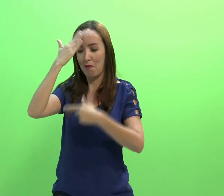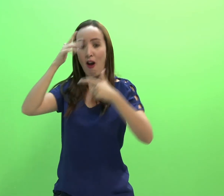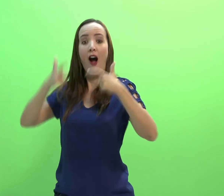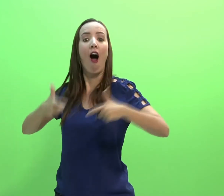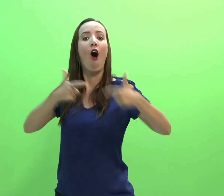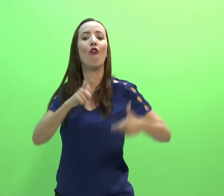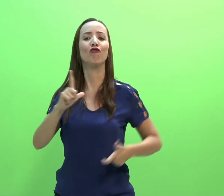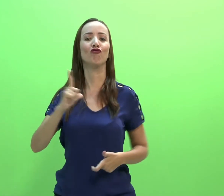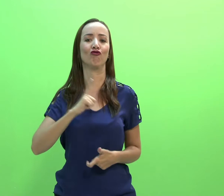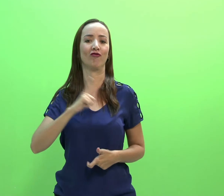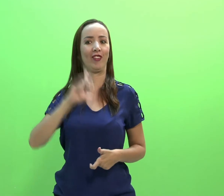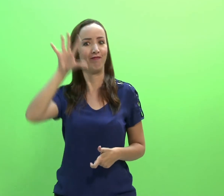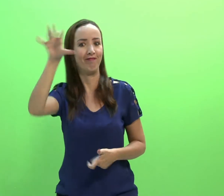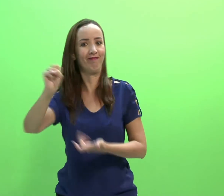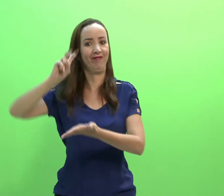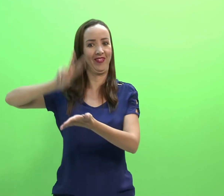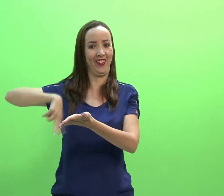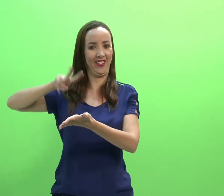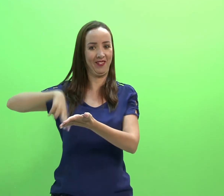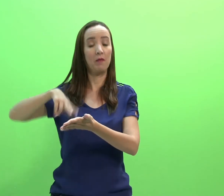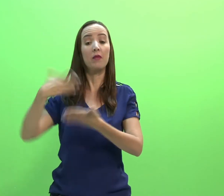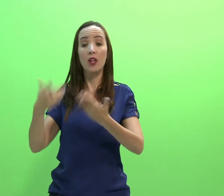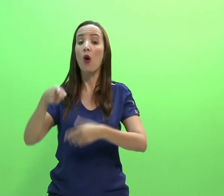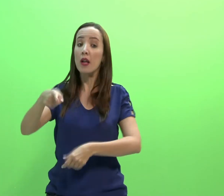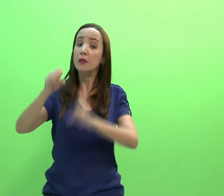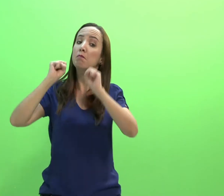vai auxiliar de forma mais fácil você encontrar esse